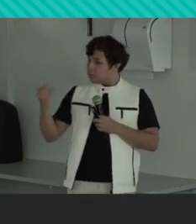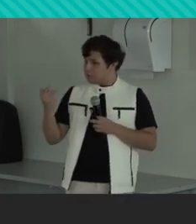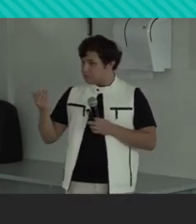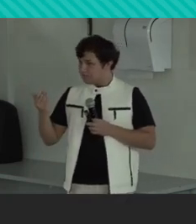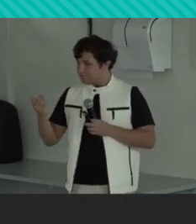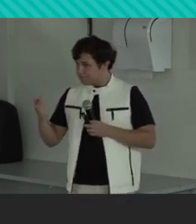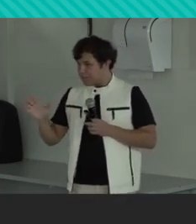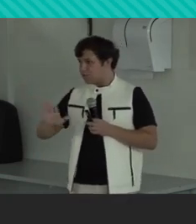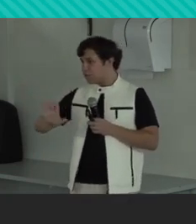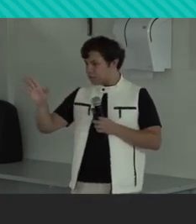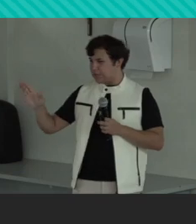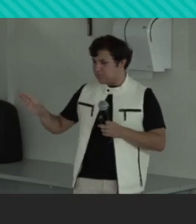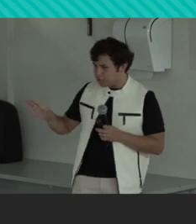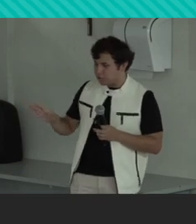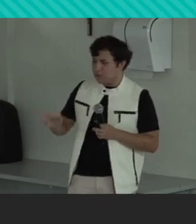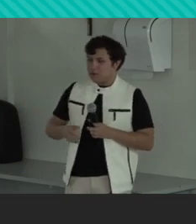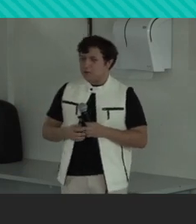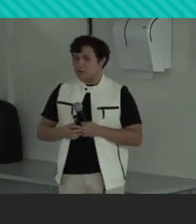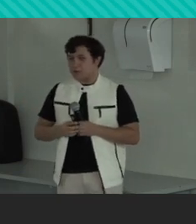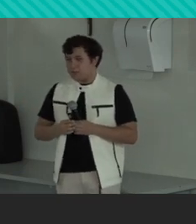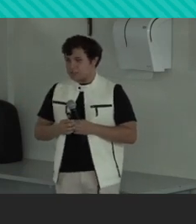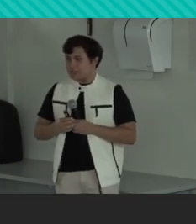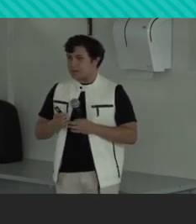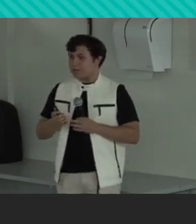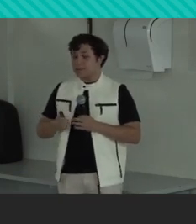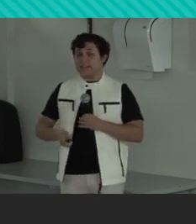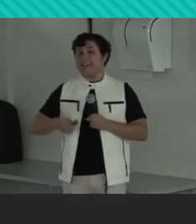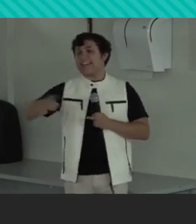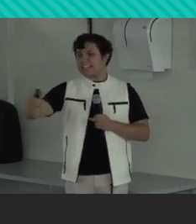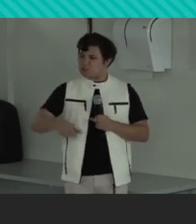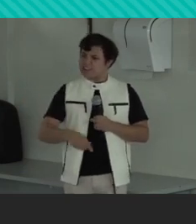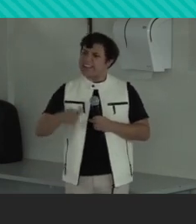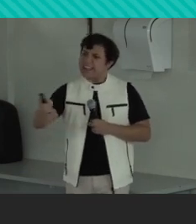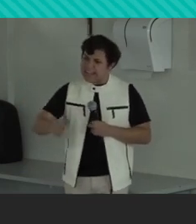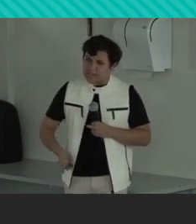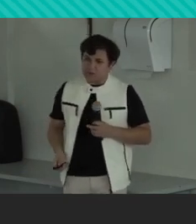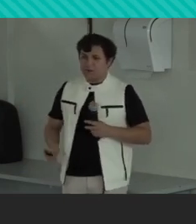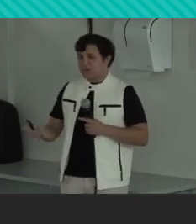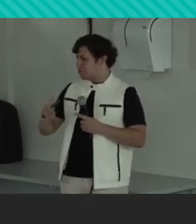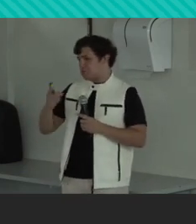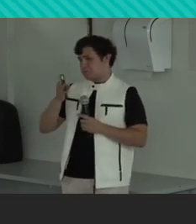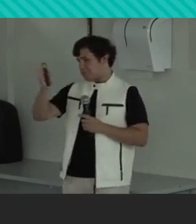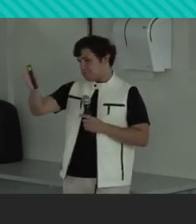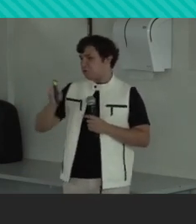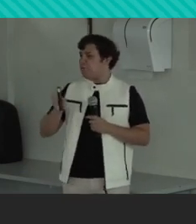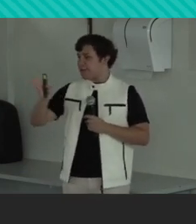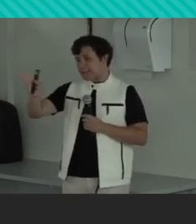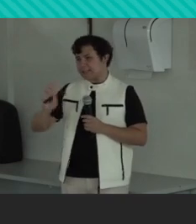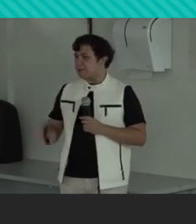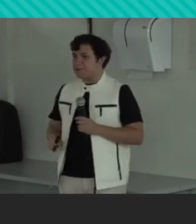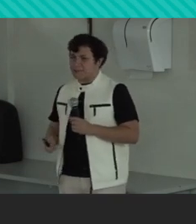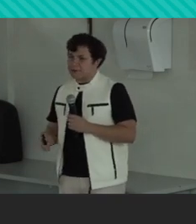alumnos. Eso sucede mucho cuando tenemos intérprete. Dile que esto, dile que aquello. No, tú comunícate con la persona.